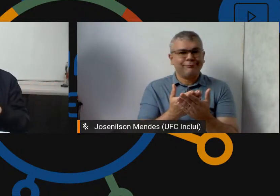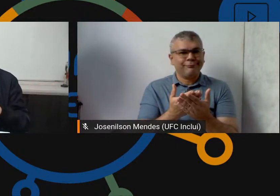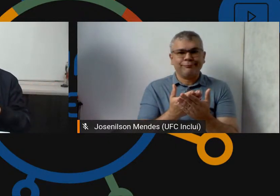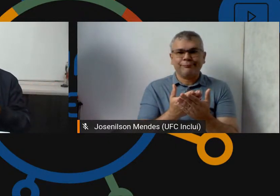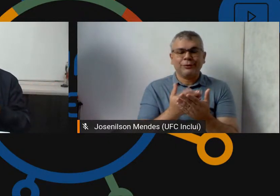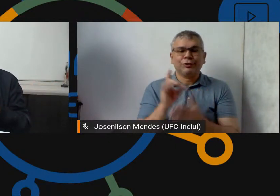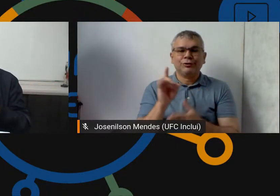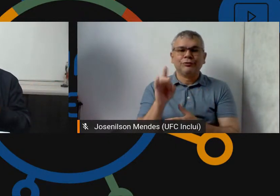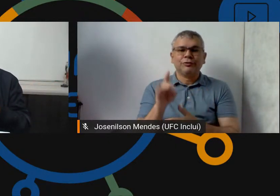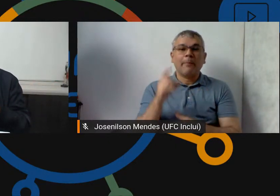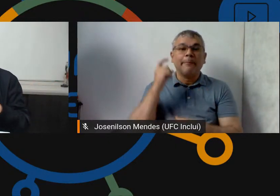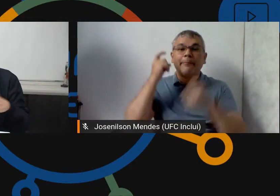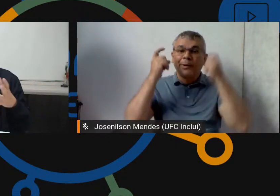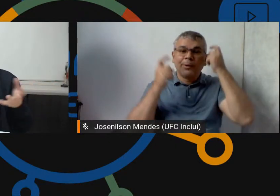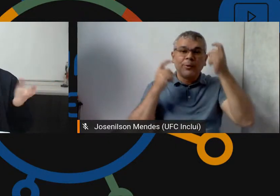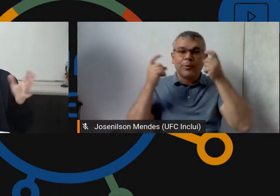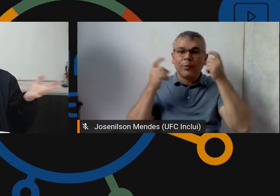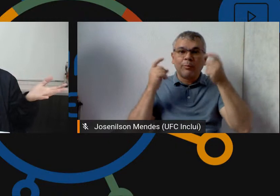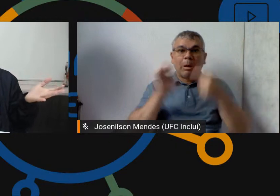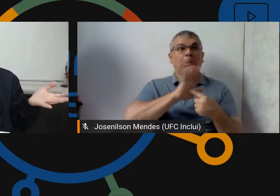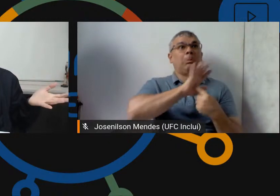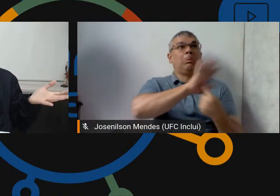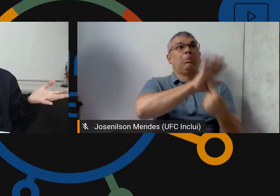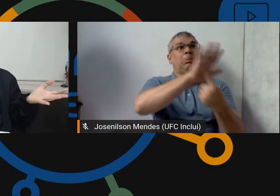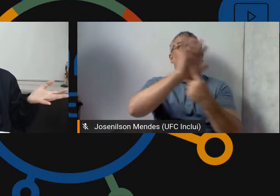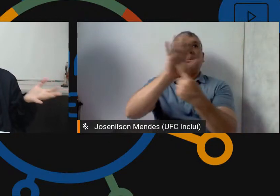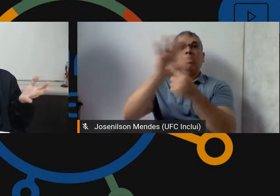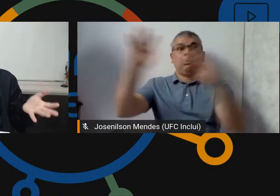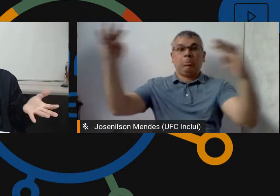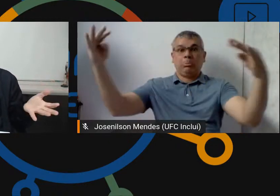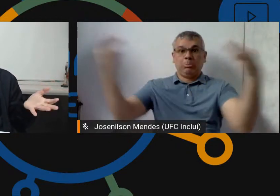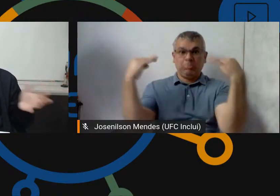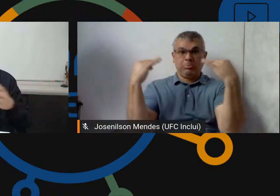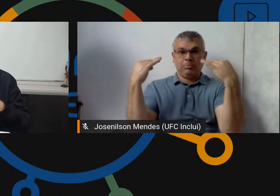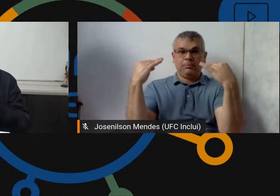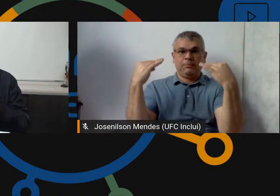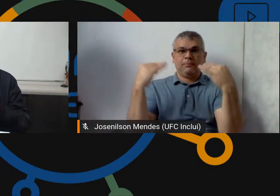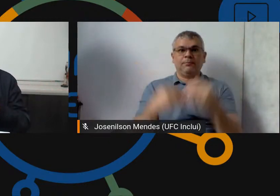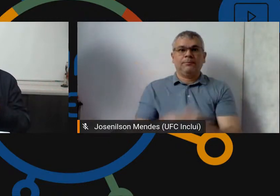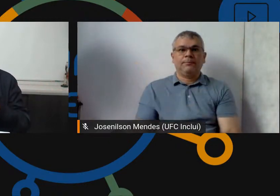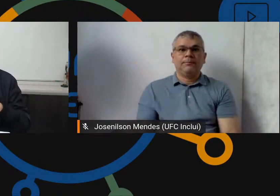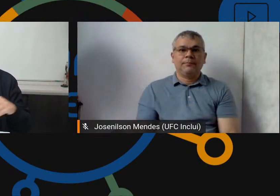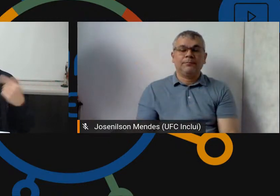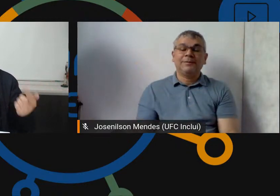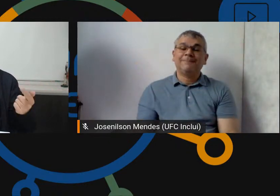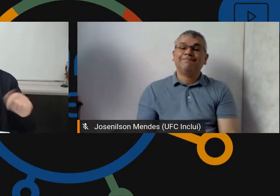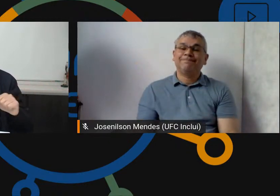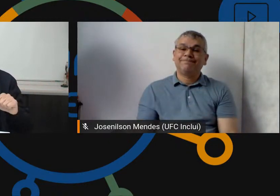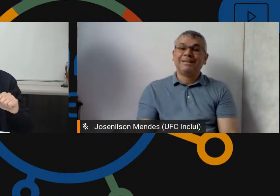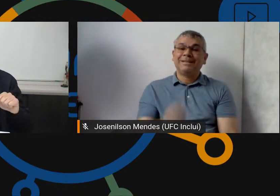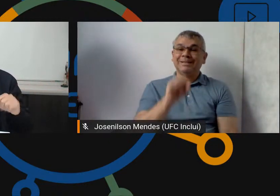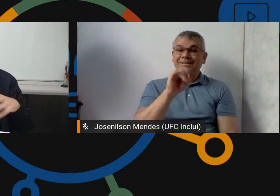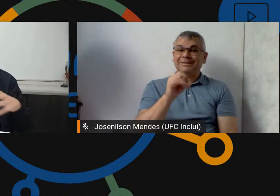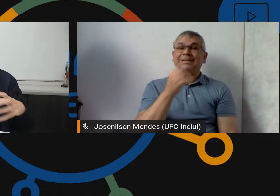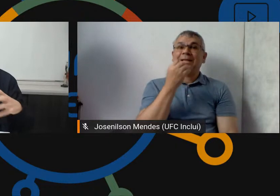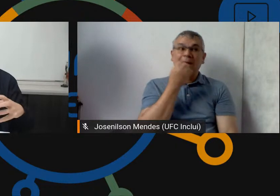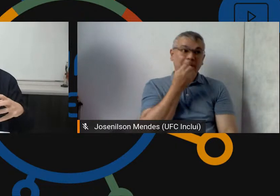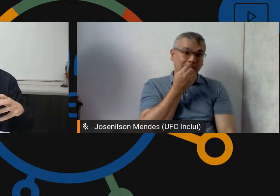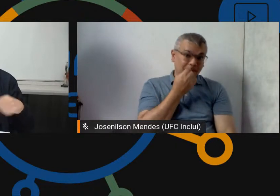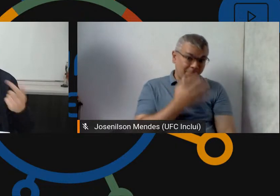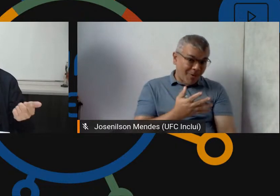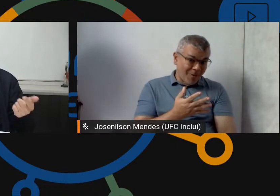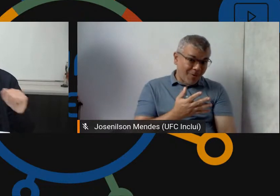visibilidade. E visibilidade depende. Se a coisa é boa, é bom da visibilidade. Se a coisa